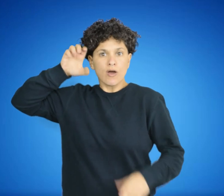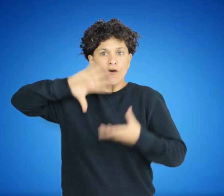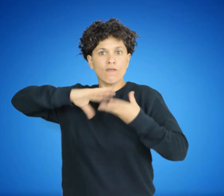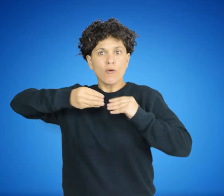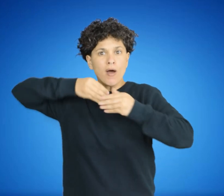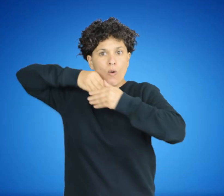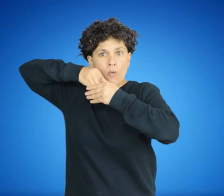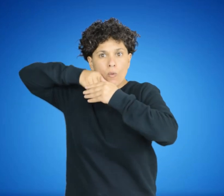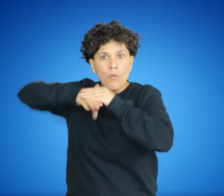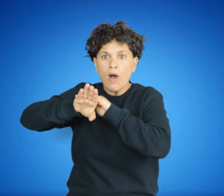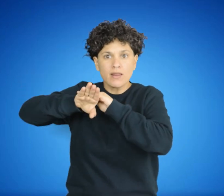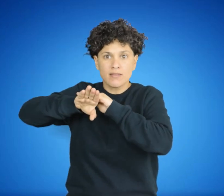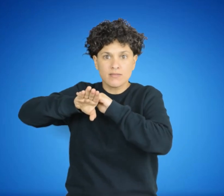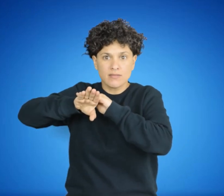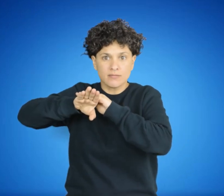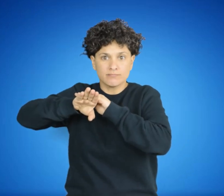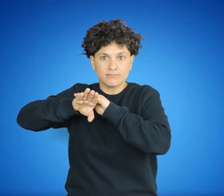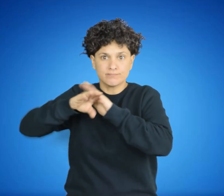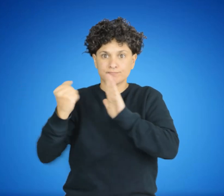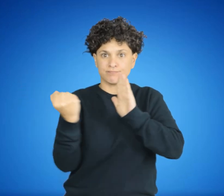generales diferentes a las platónicas